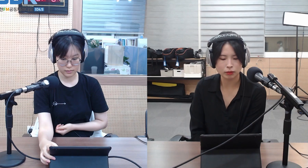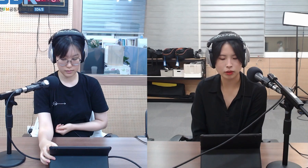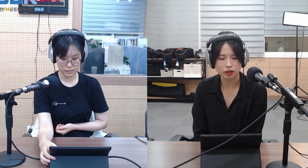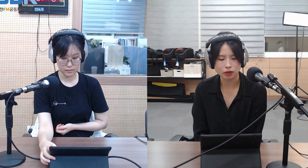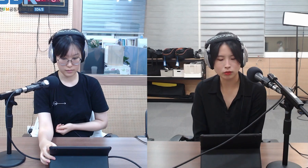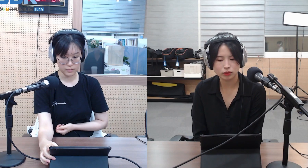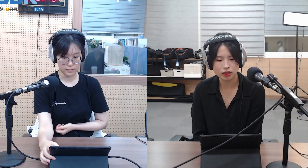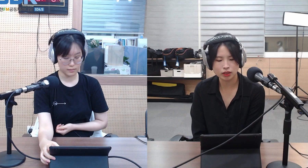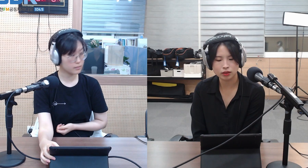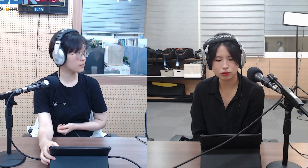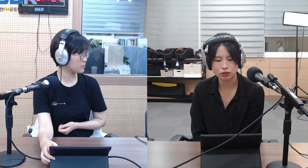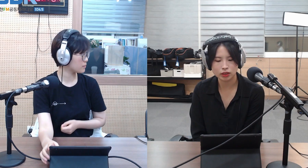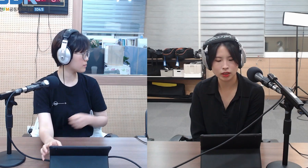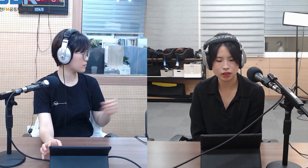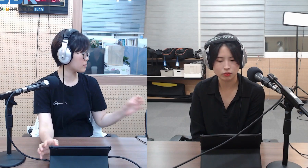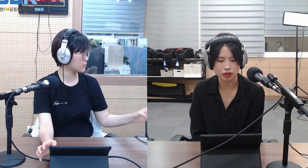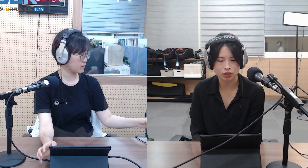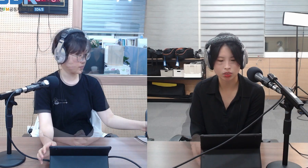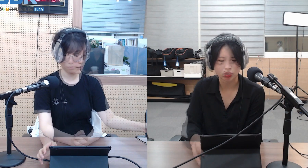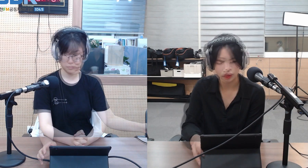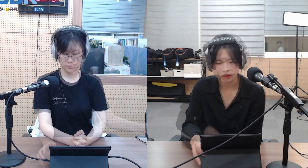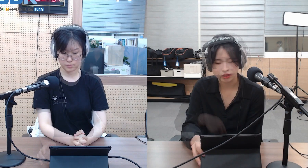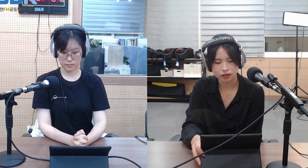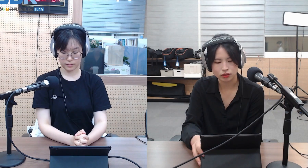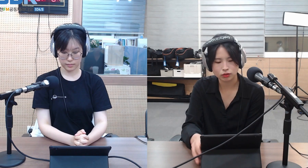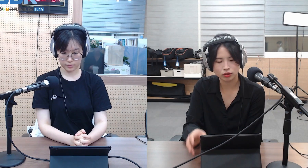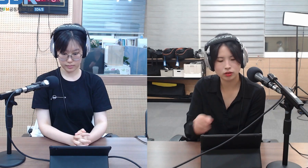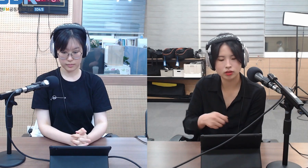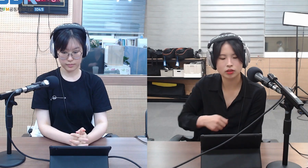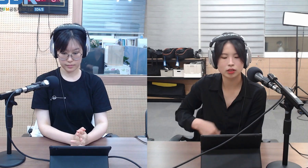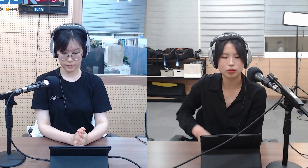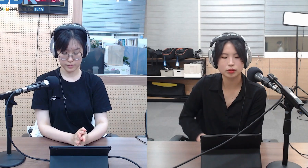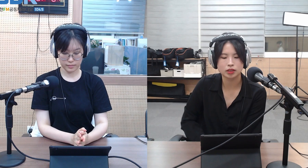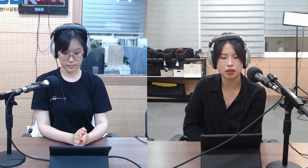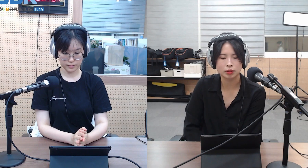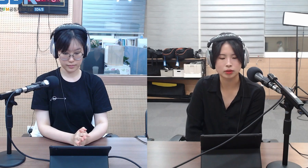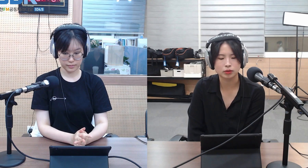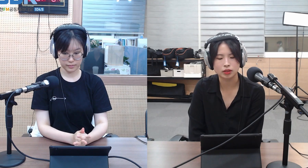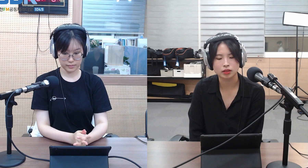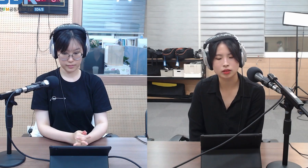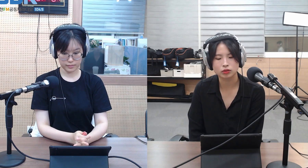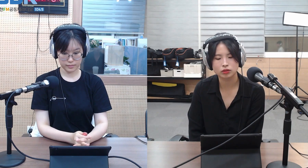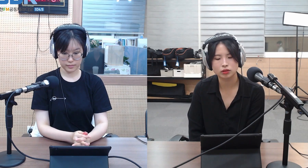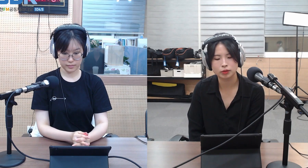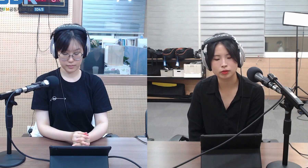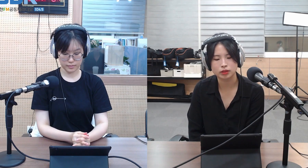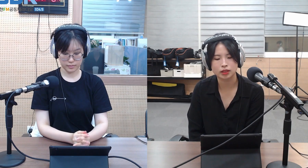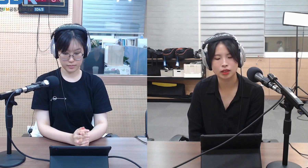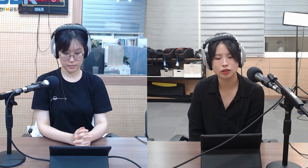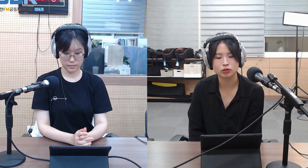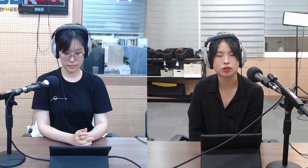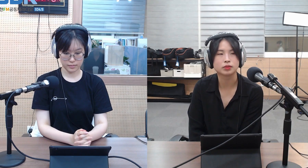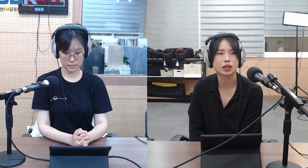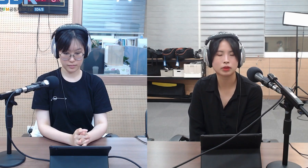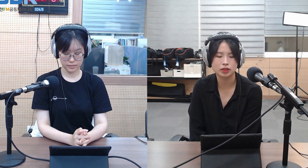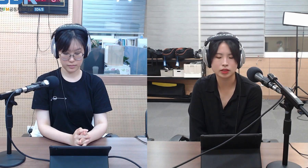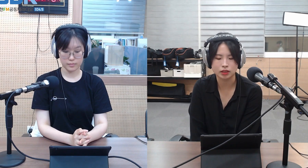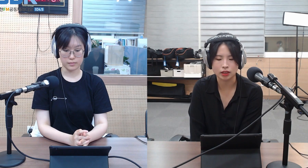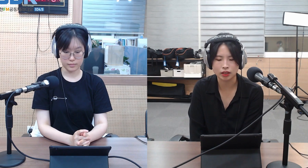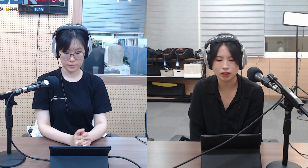이만별의 혼자라고 생각 말기. 네, 수요일 저녁 7시에 방송되는 수어를 배웁시다 64회차 시간.